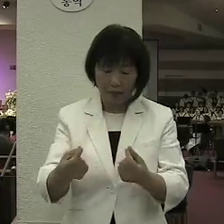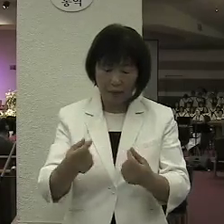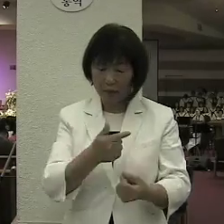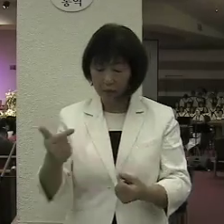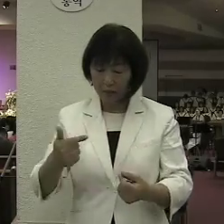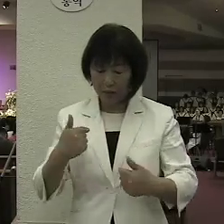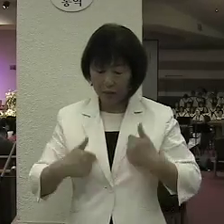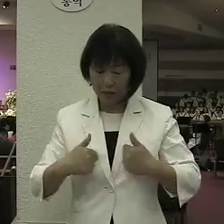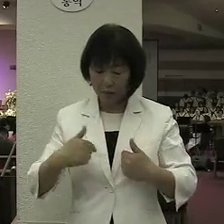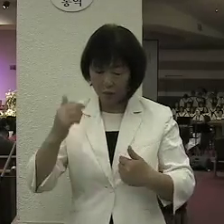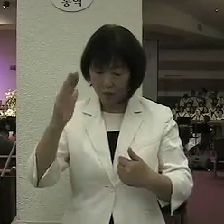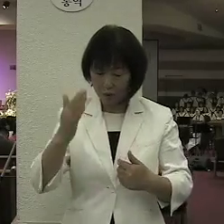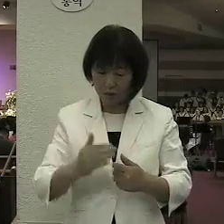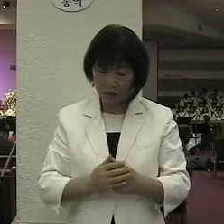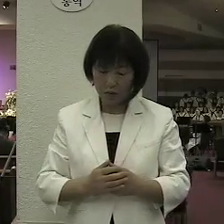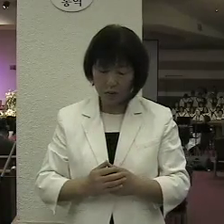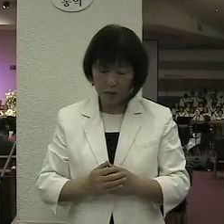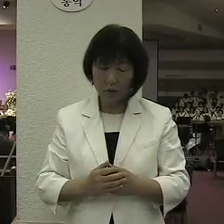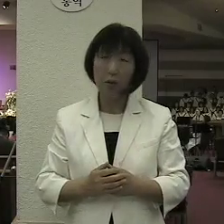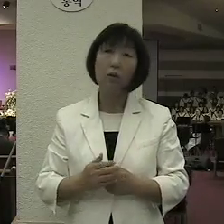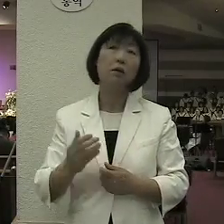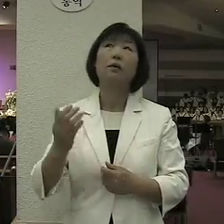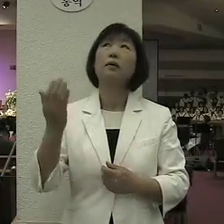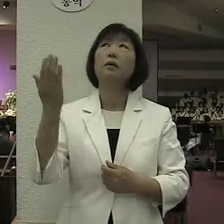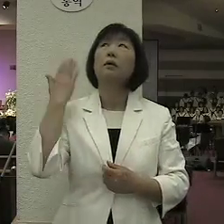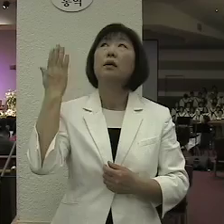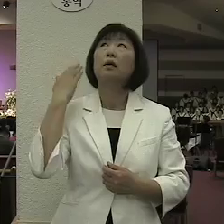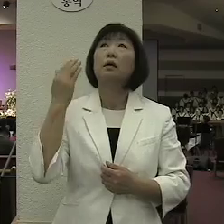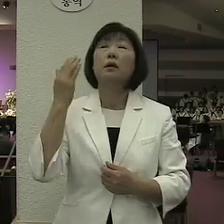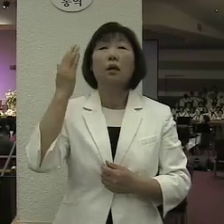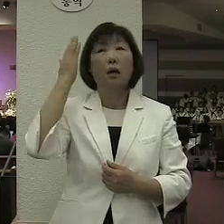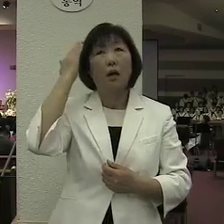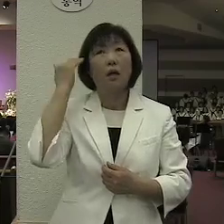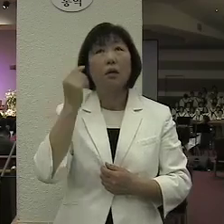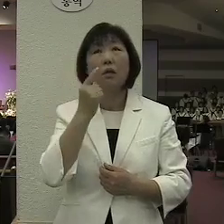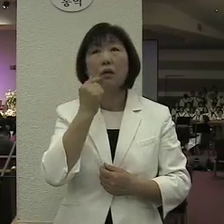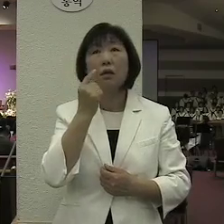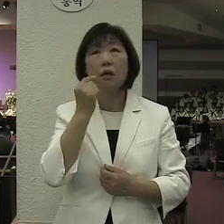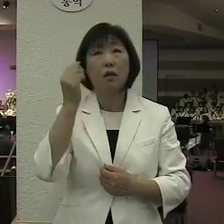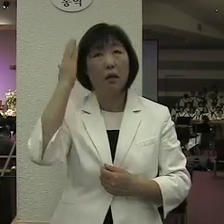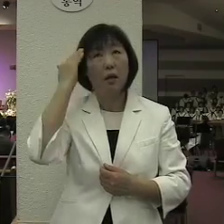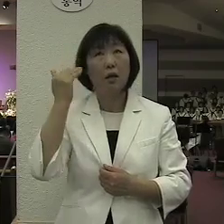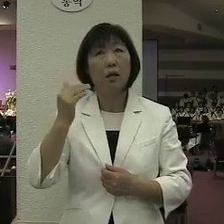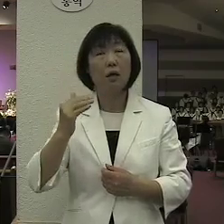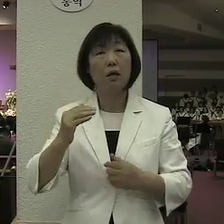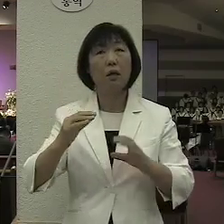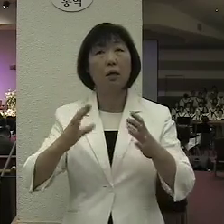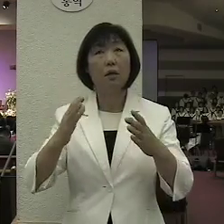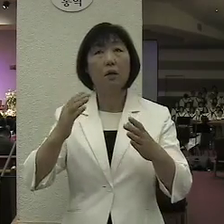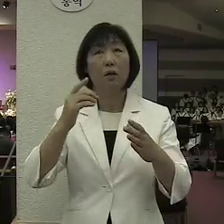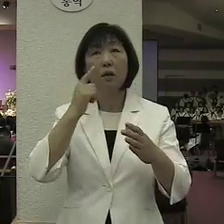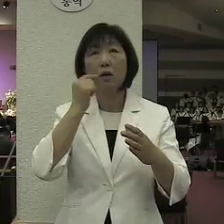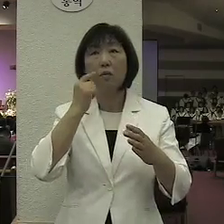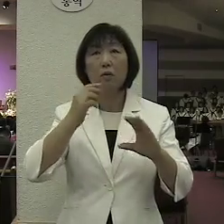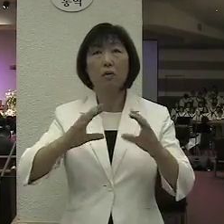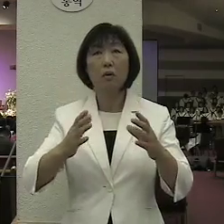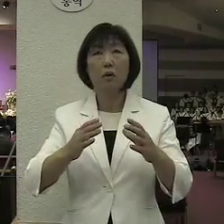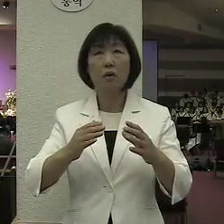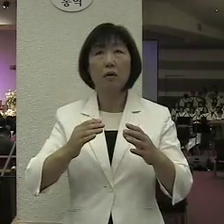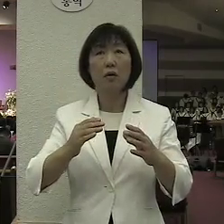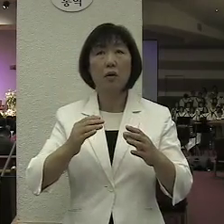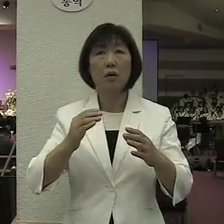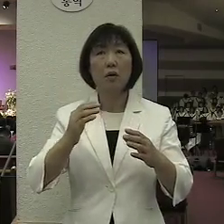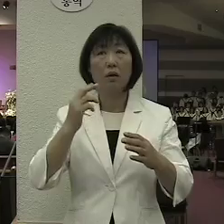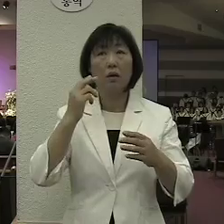듣지 말아야 되고 이런 게 전혀 이슈가 안 됩니다. 모두가 다 필요한 소망, 모두가 다 필요한 구원, 모두가 다